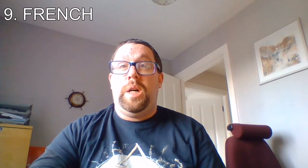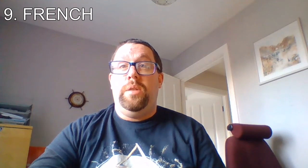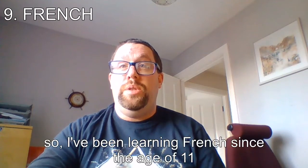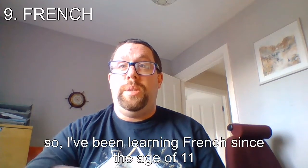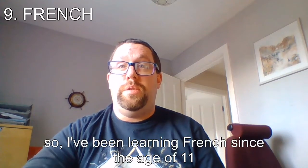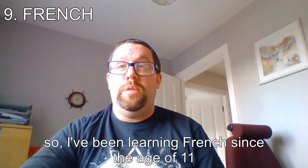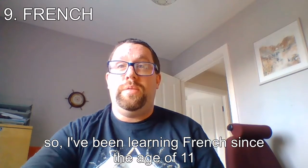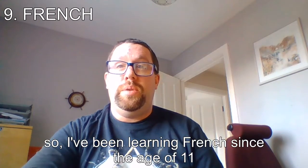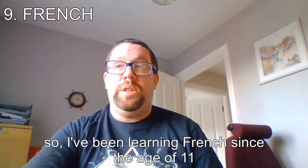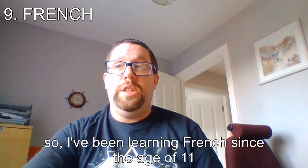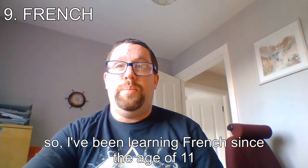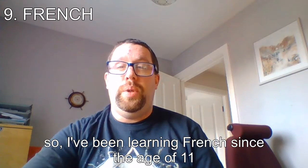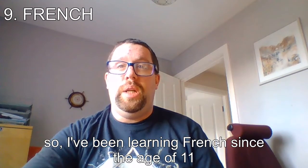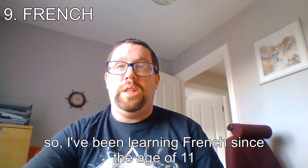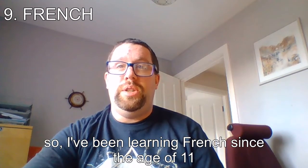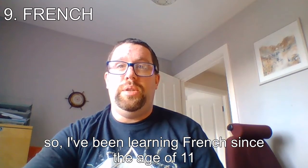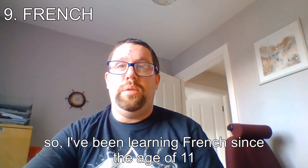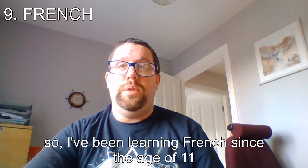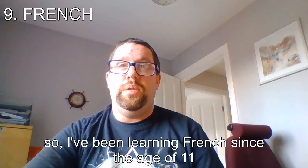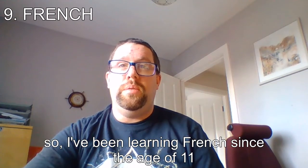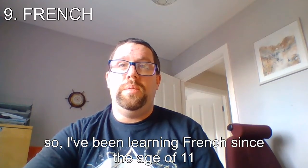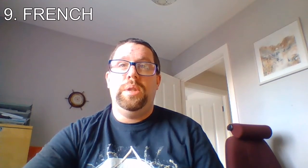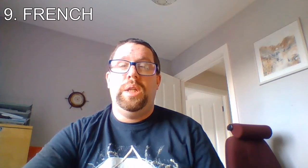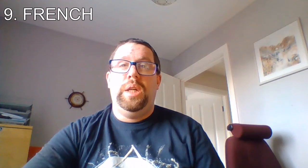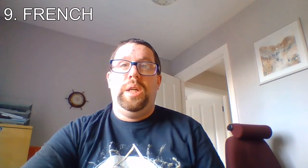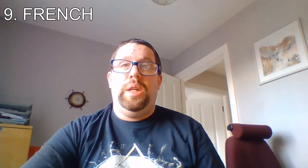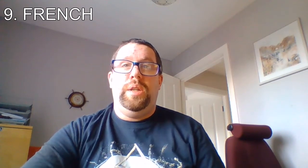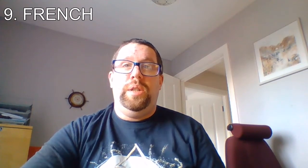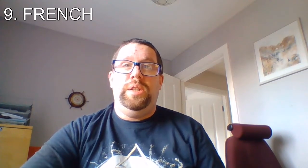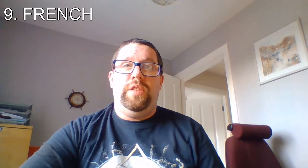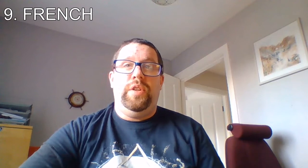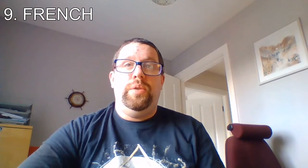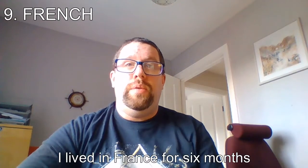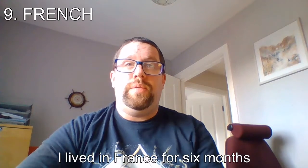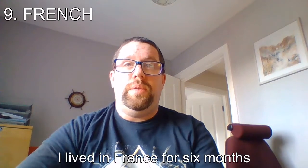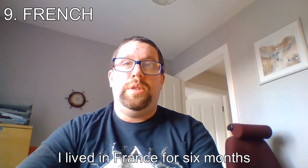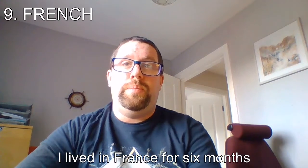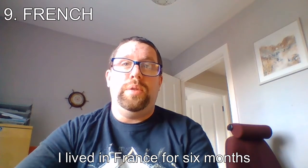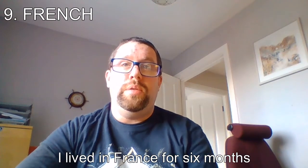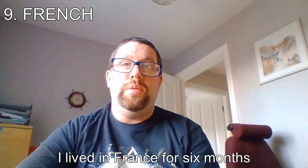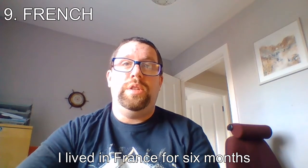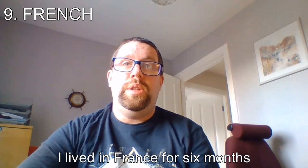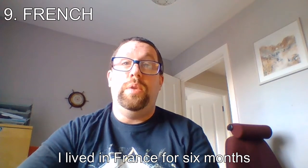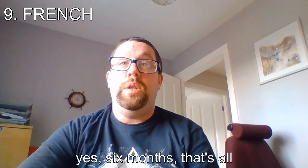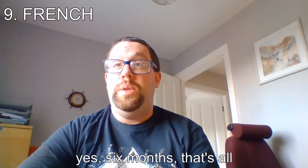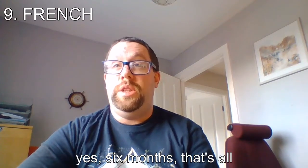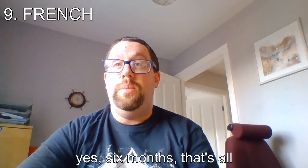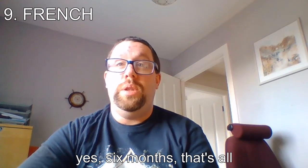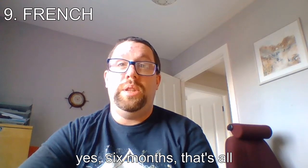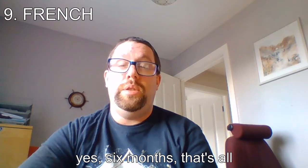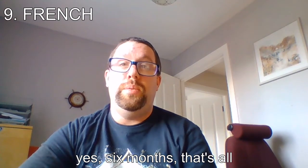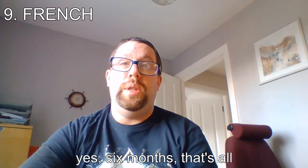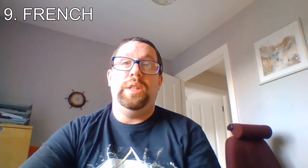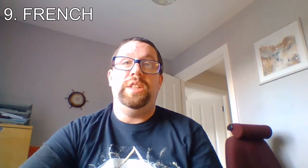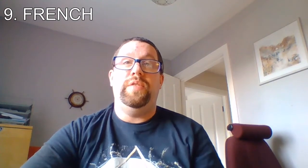Alors, j'apprends le français depuis l'âge d'11 ans. J'ai vécu en France pendant 6 mois, oui, 6 mois, c'est tout. Et j'ai